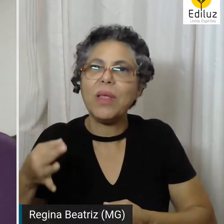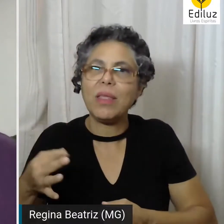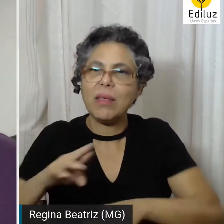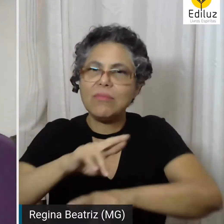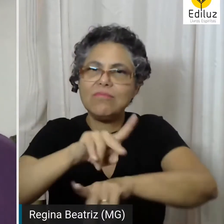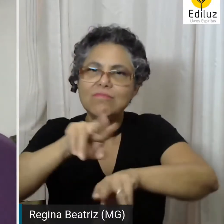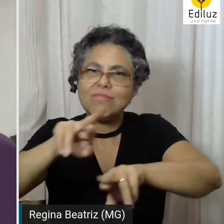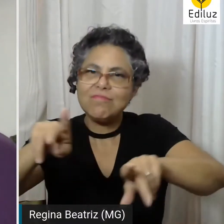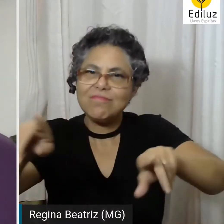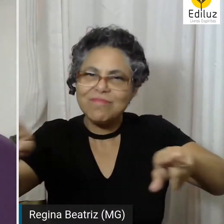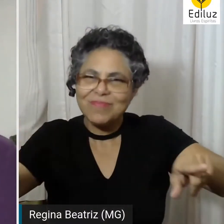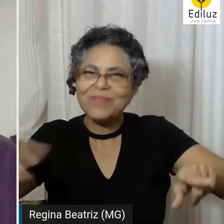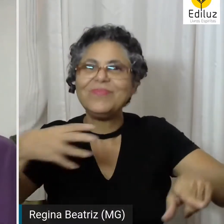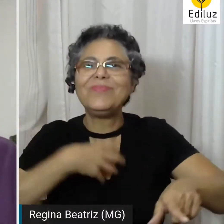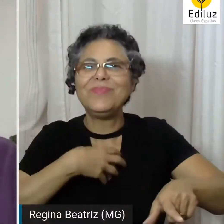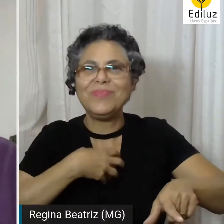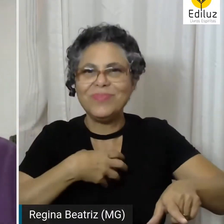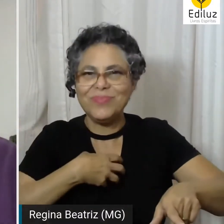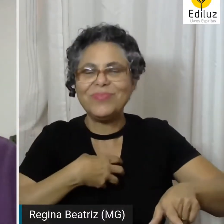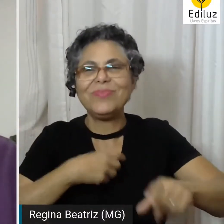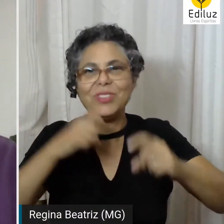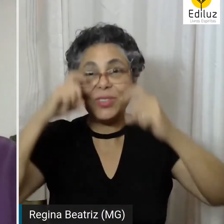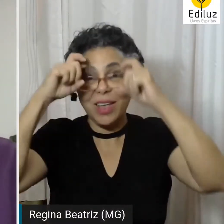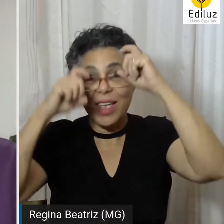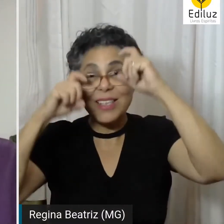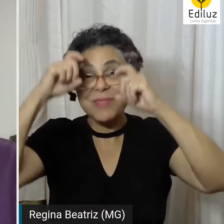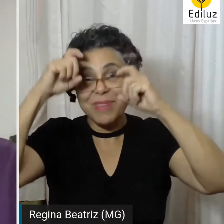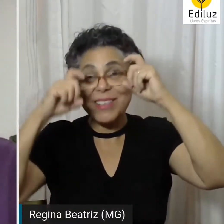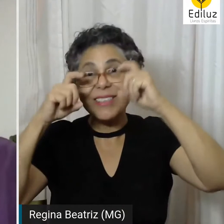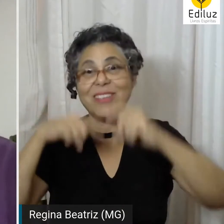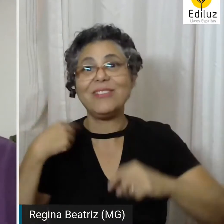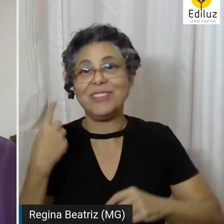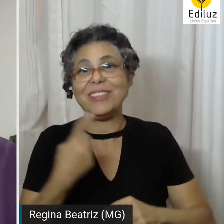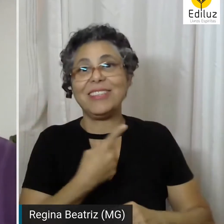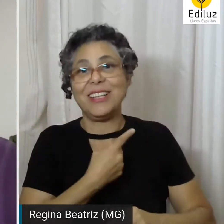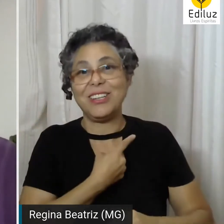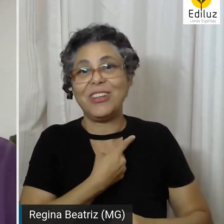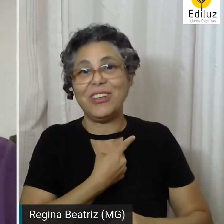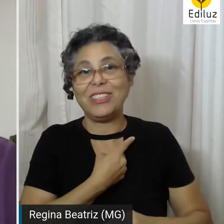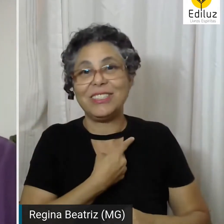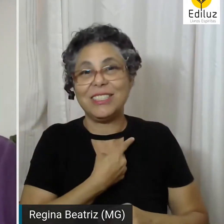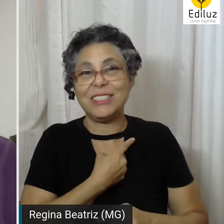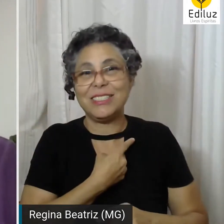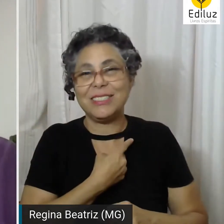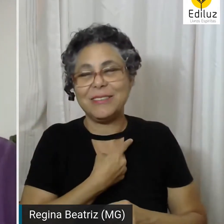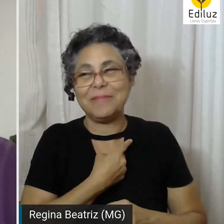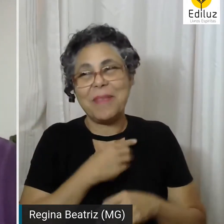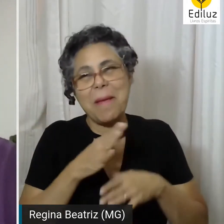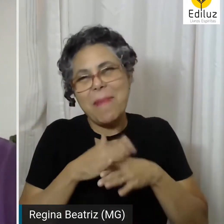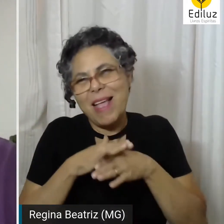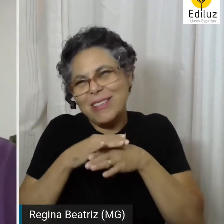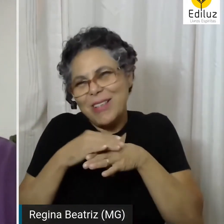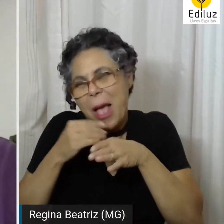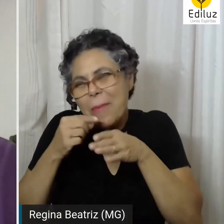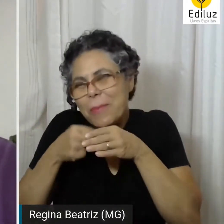essas formas de expressão das nossas mais